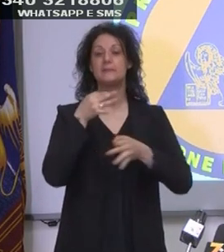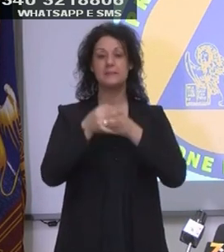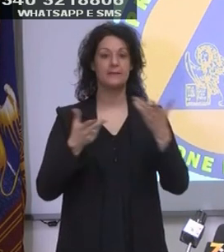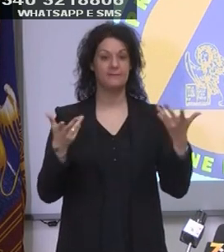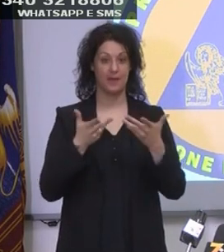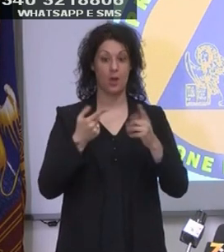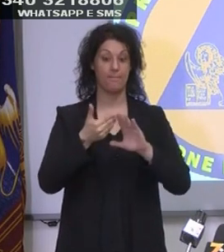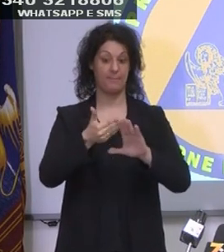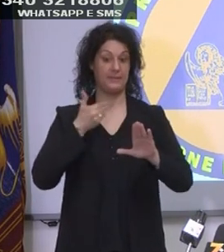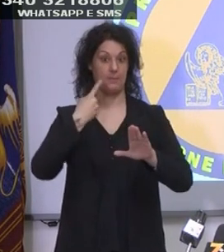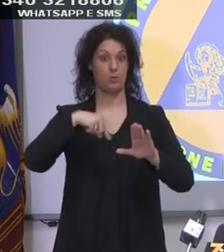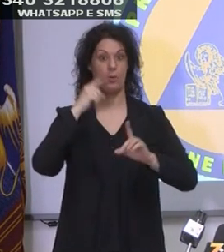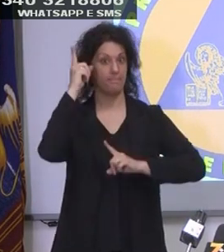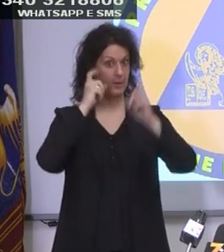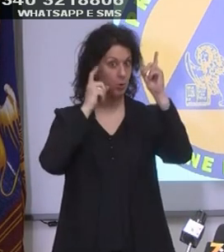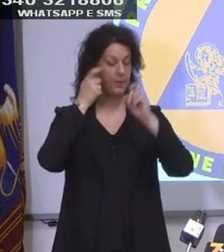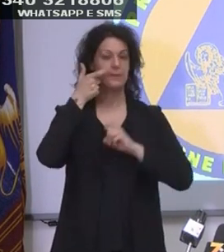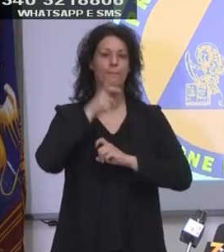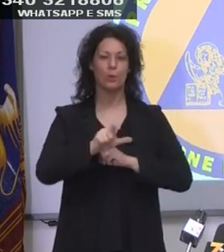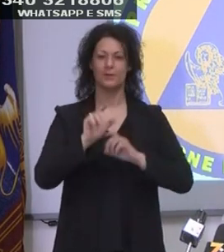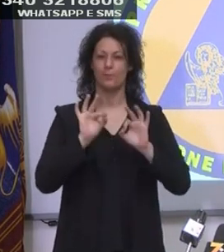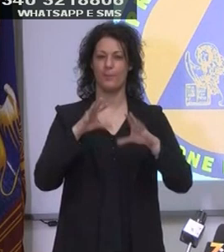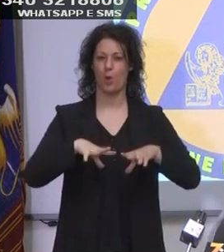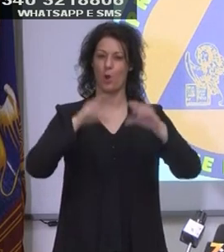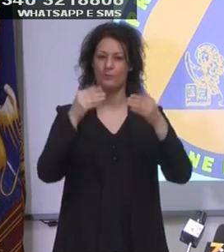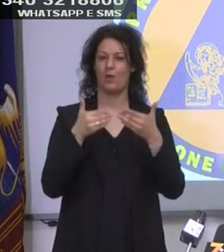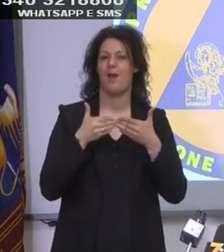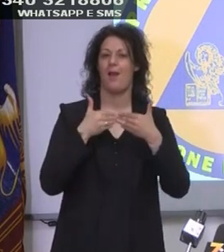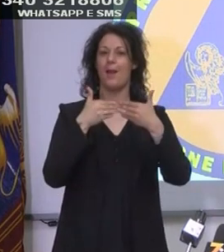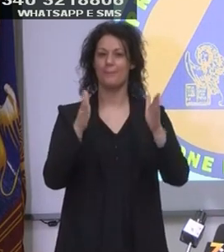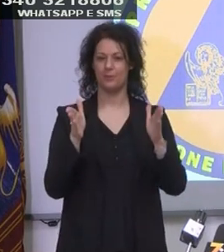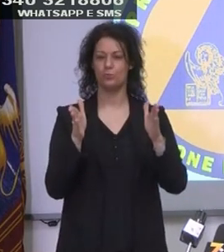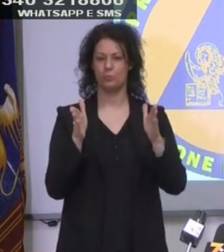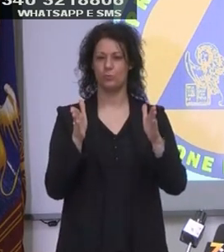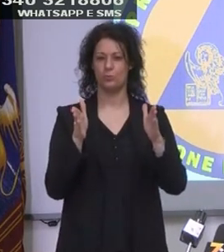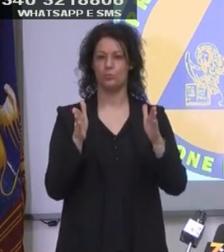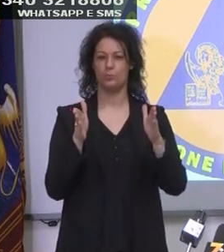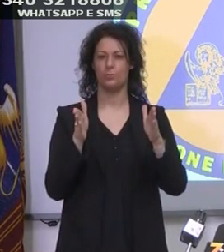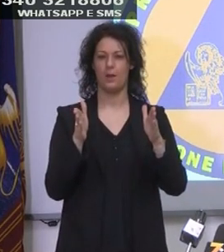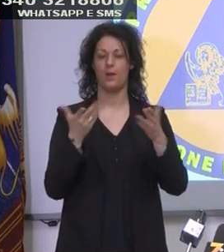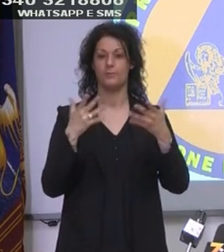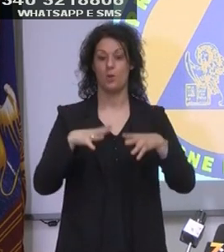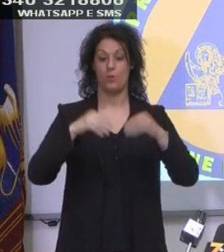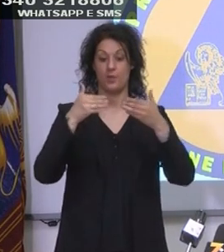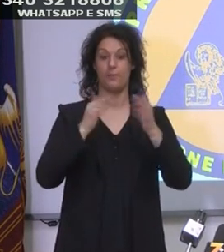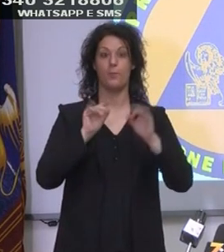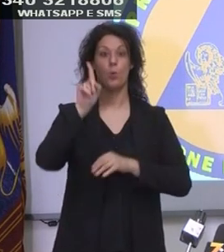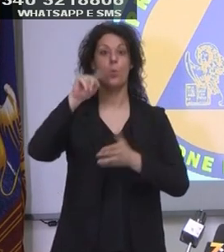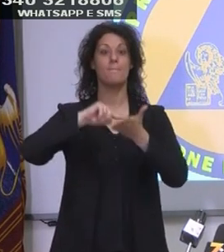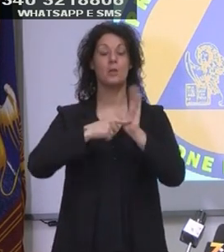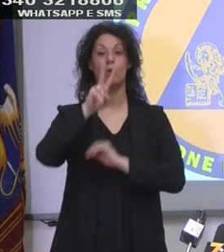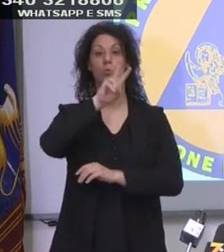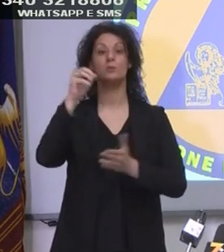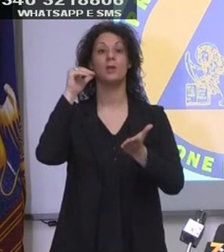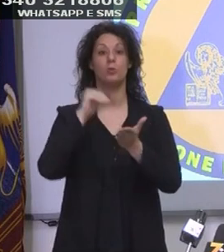quella della reinfezione con l'apertura e quindi con la liberazione, fra virgolette, del